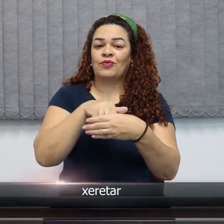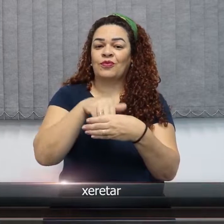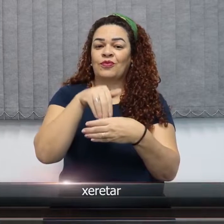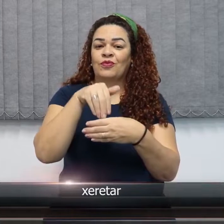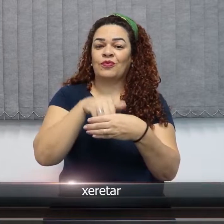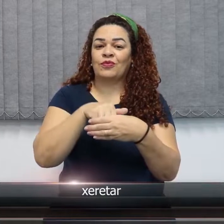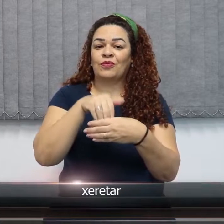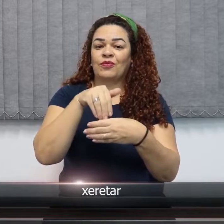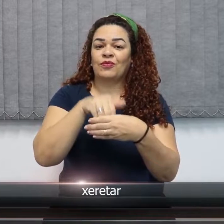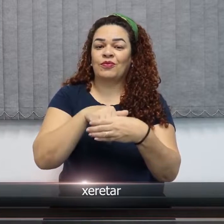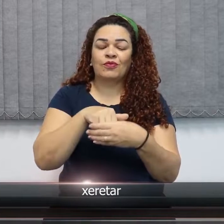xeretar,